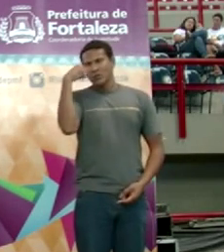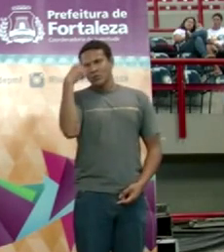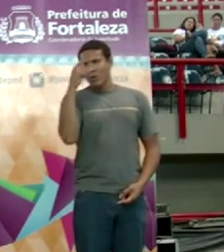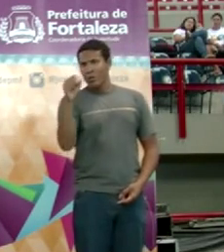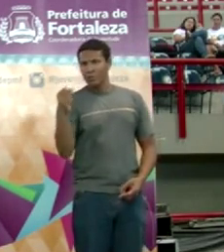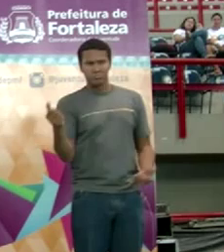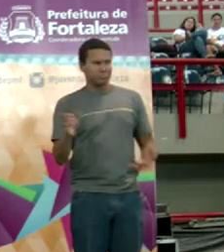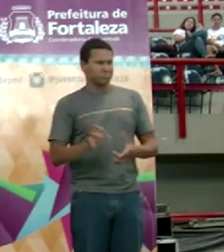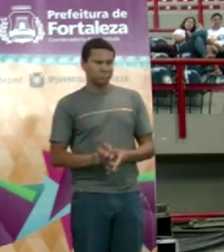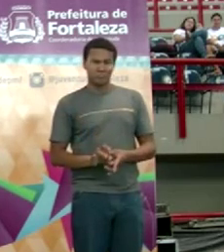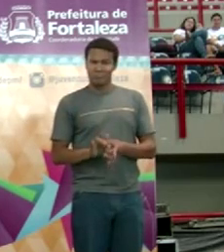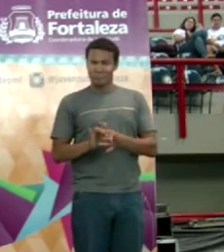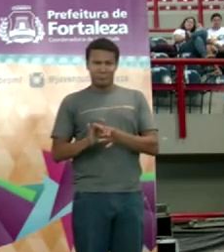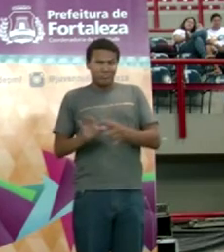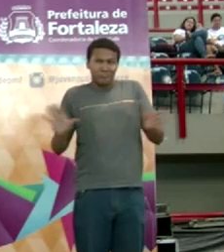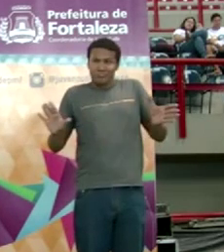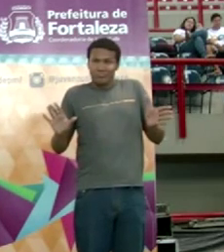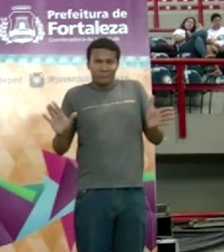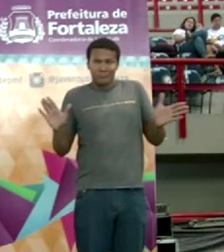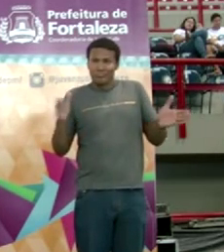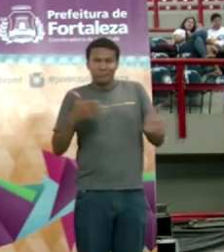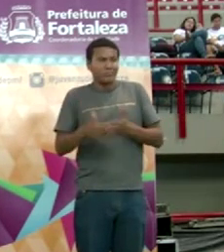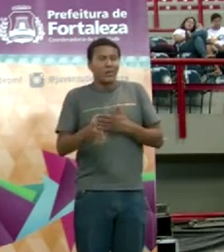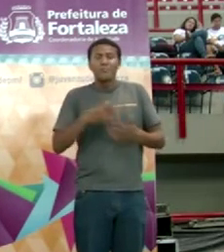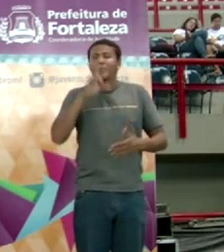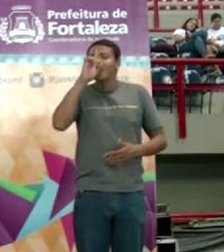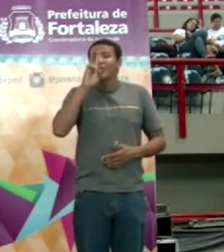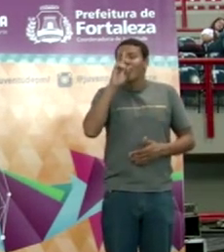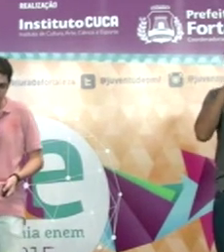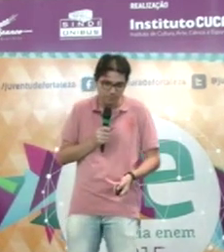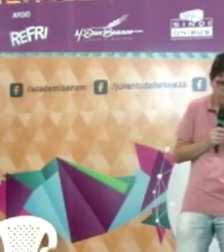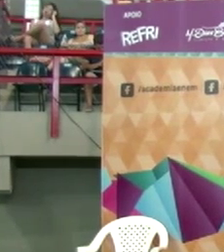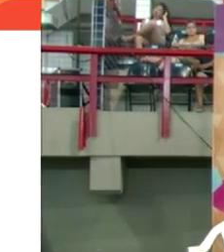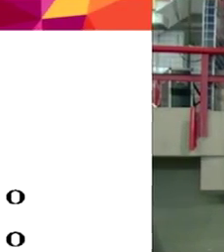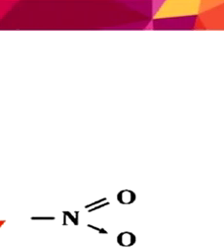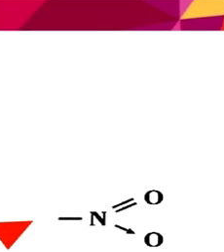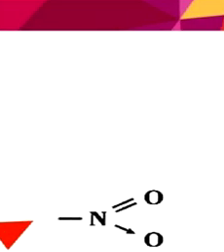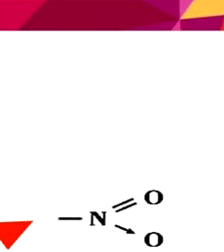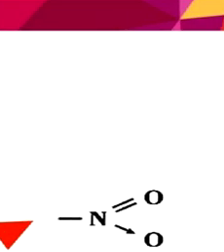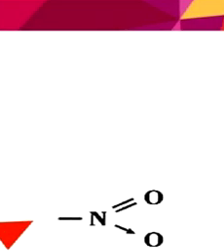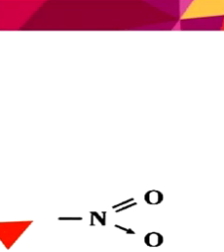você pode tomar que não vai ter nenhum risco de você ter hepatite, ok?